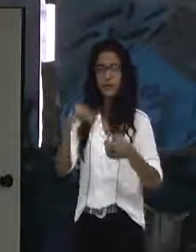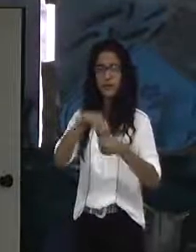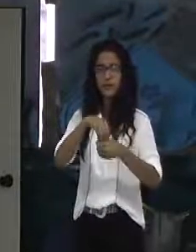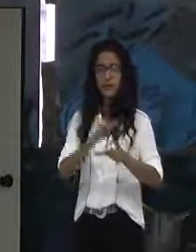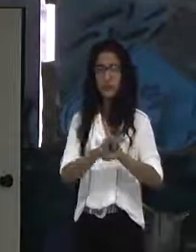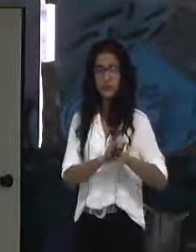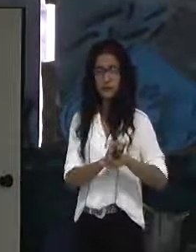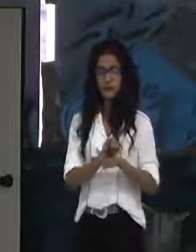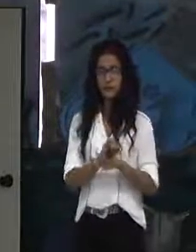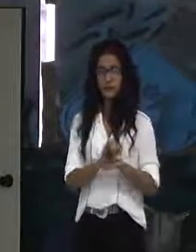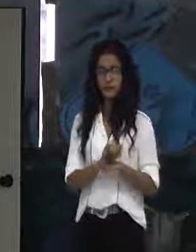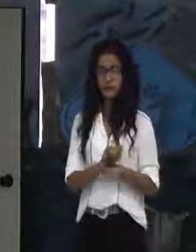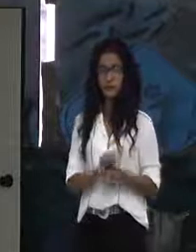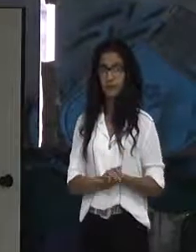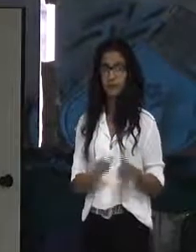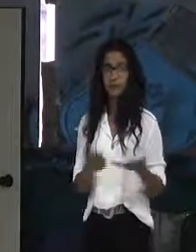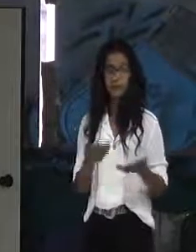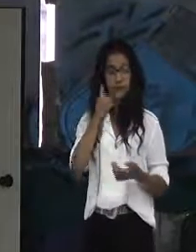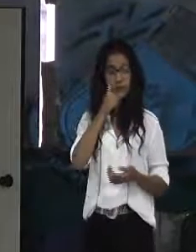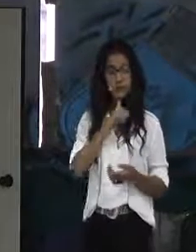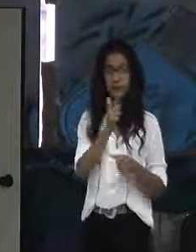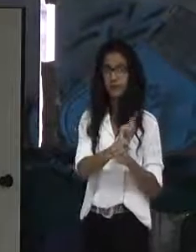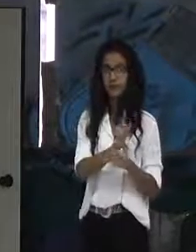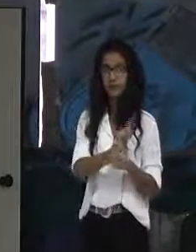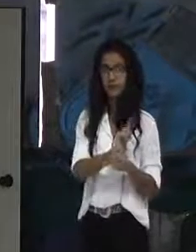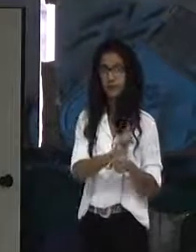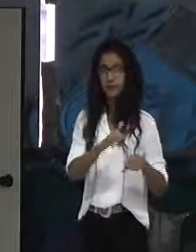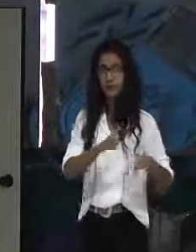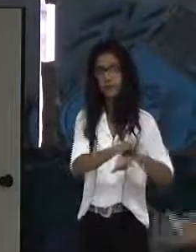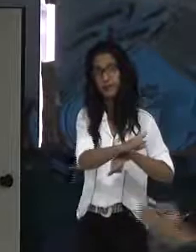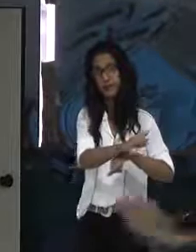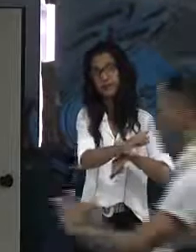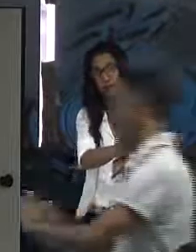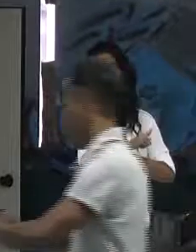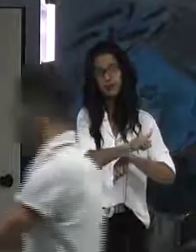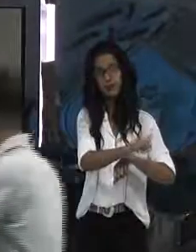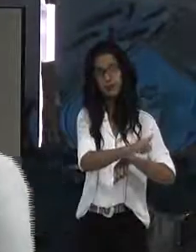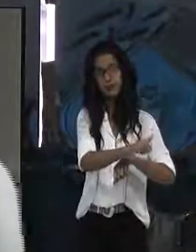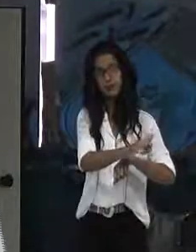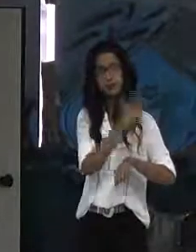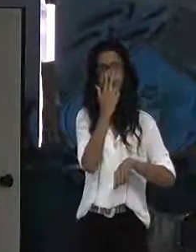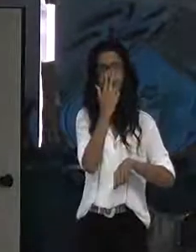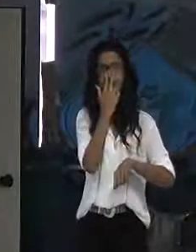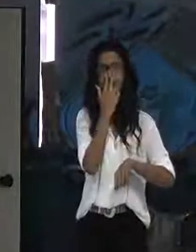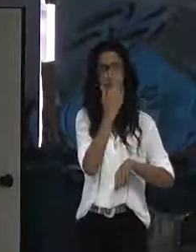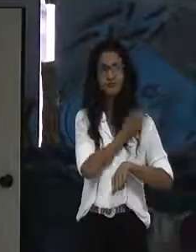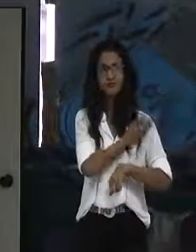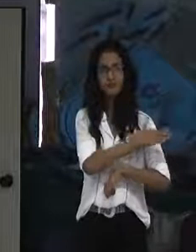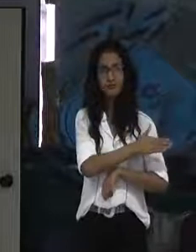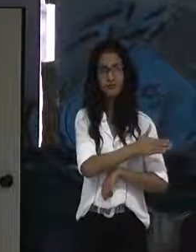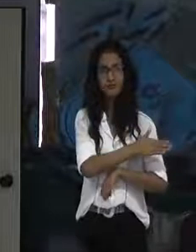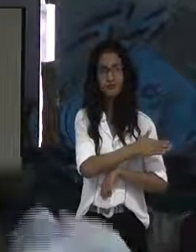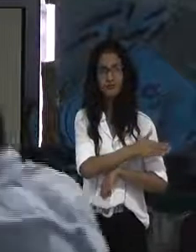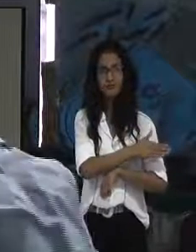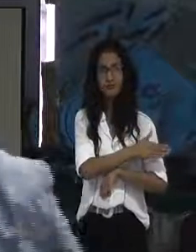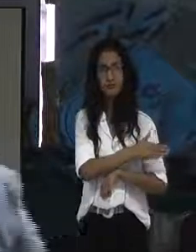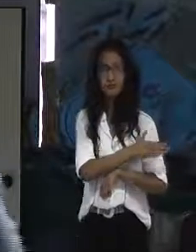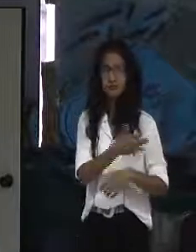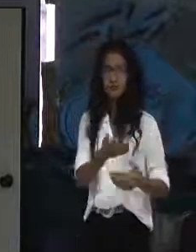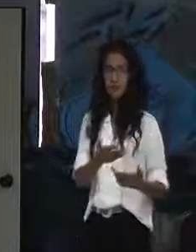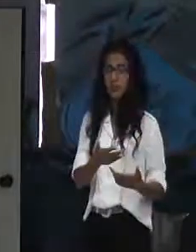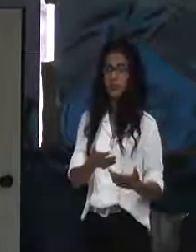da cidade, a gestora de saúde da cidade, sinto que tem uma cadeira vazia. É? E faço isso, inclusive,